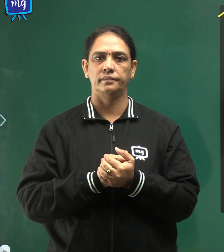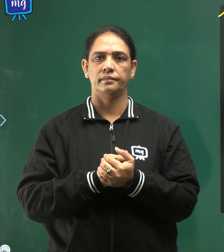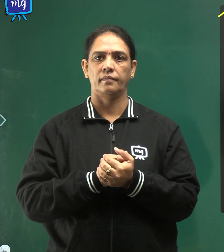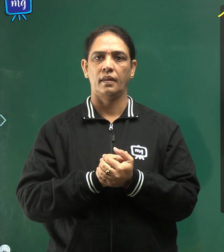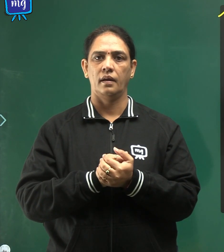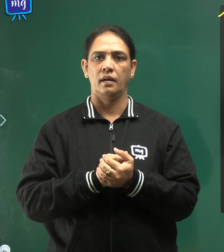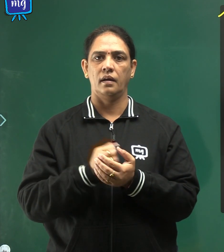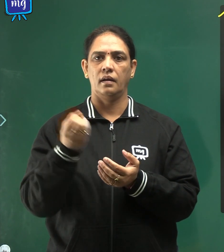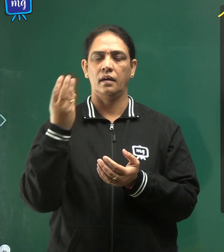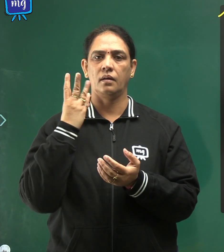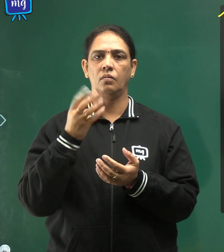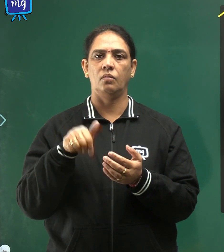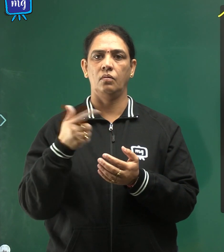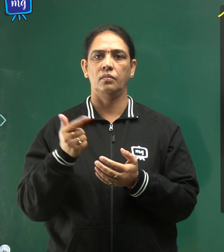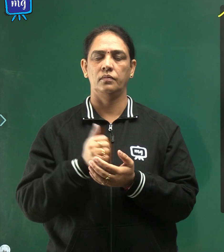अंकों को